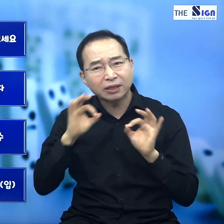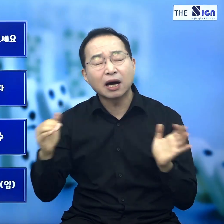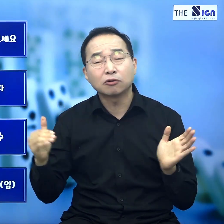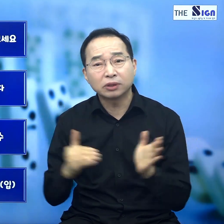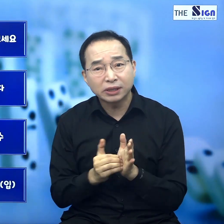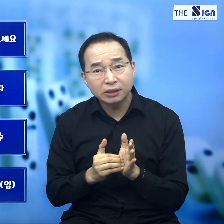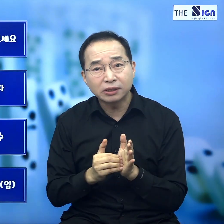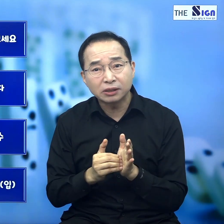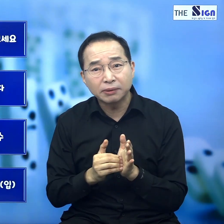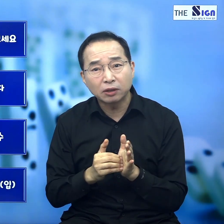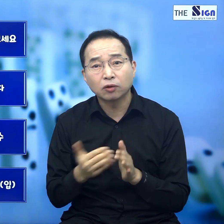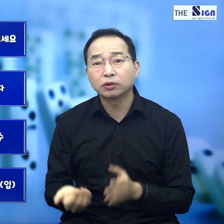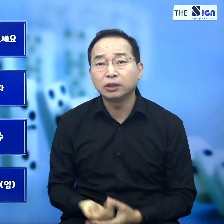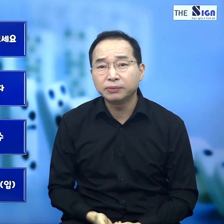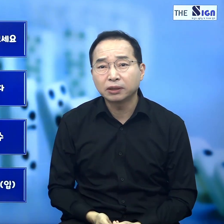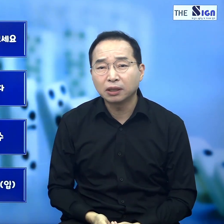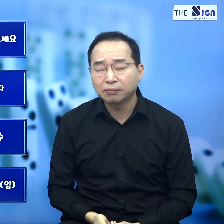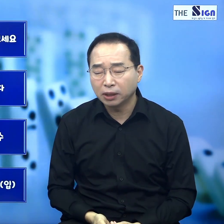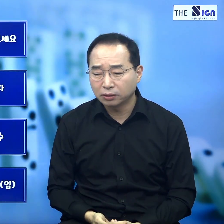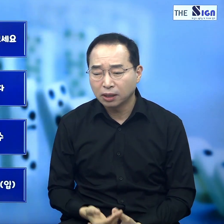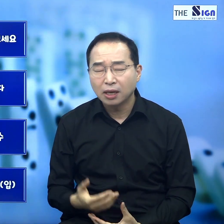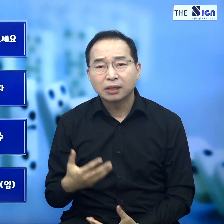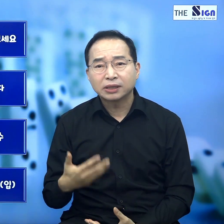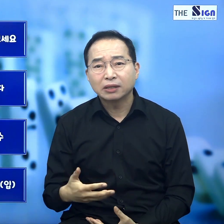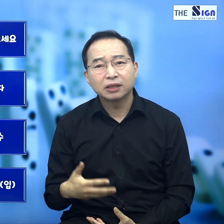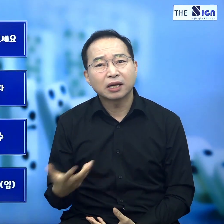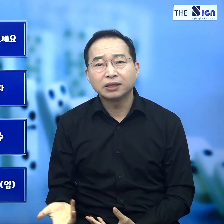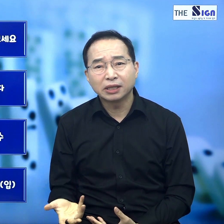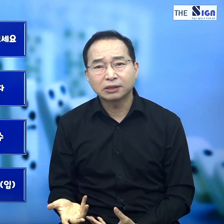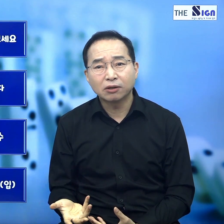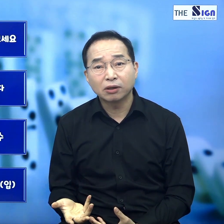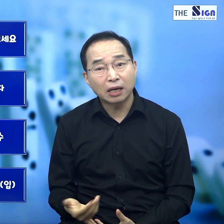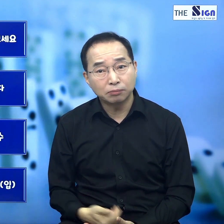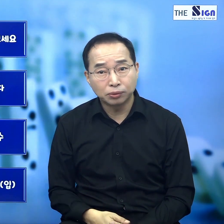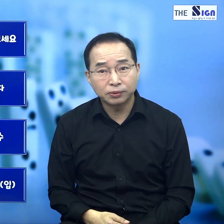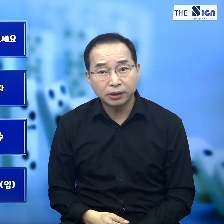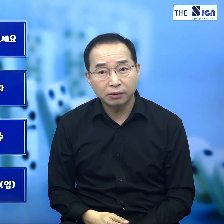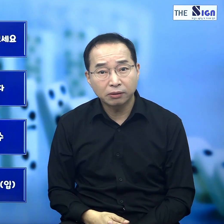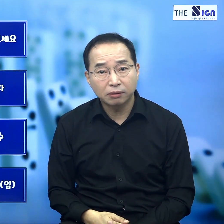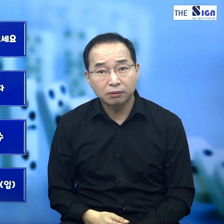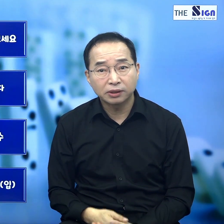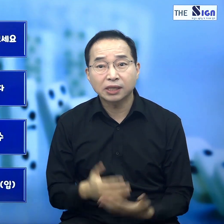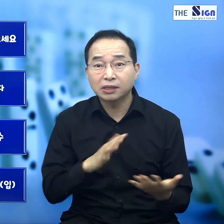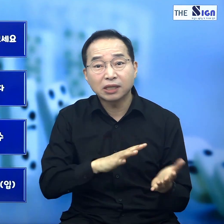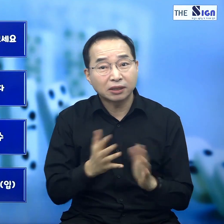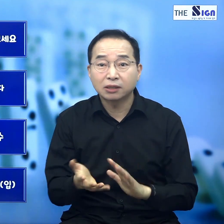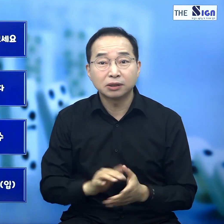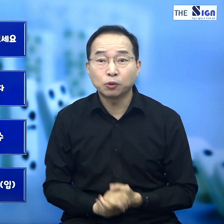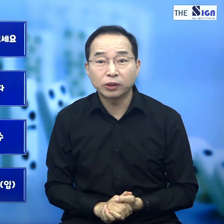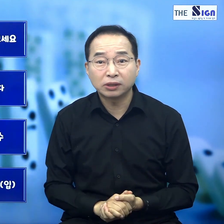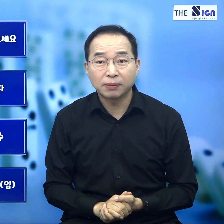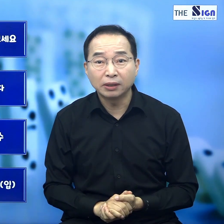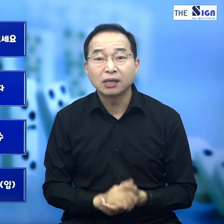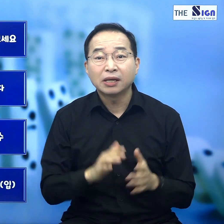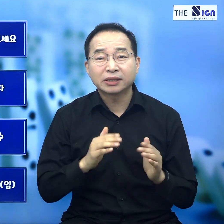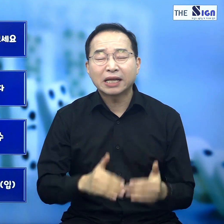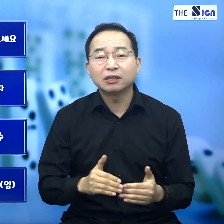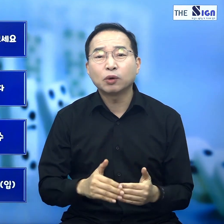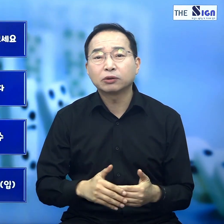하고 끝을 쓰면 어떤 의미가 되냐면 찾는 게 끝났어 라는 부분이에요. 뭐 찾았는지 안 찾았는지 모르겠지만 찾는 활동이